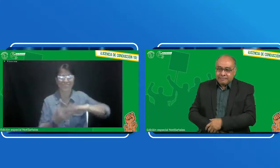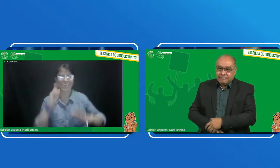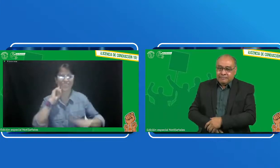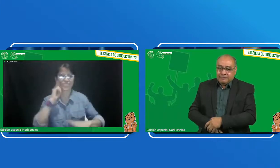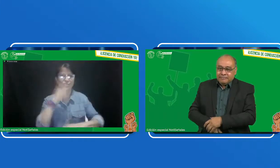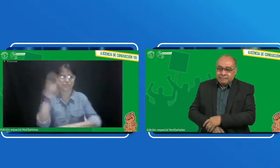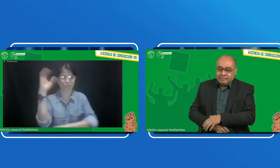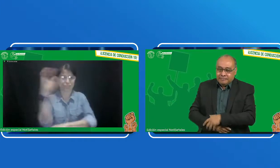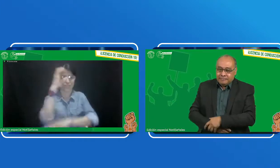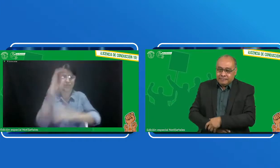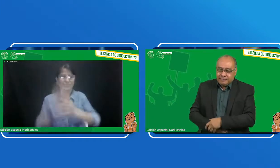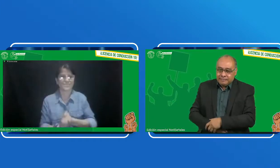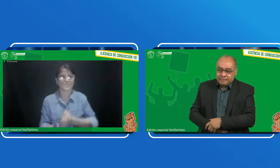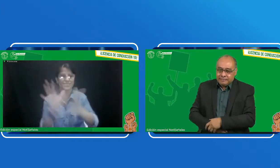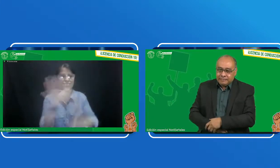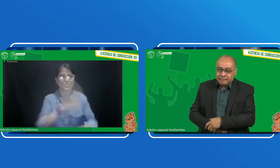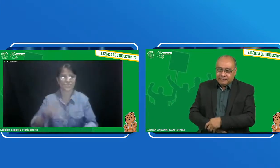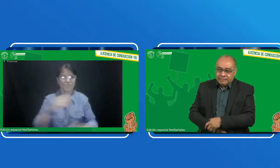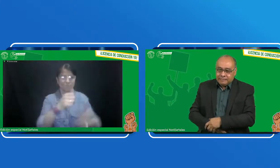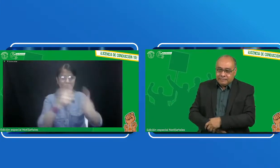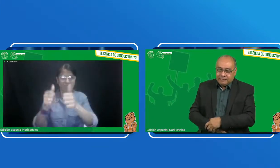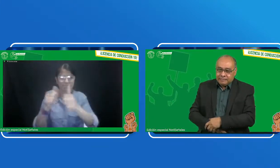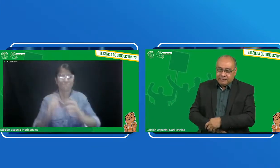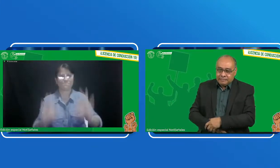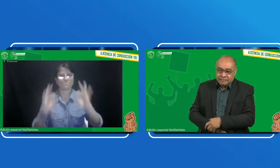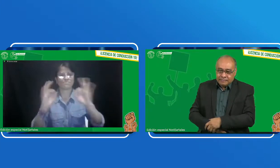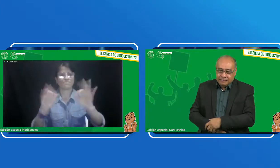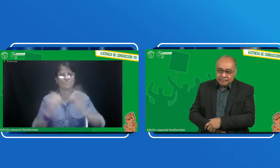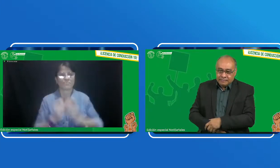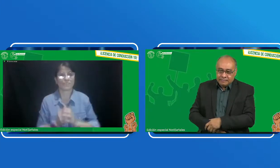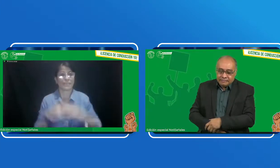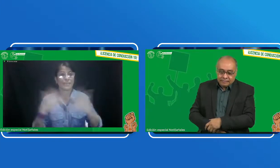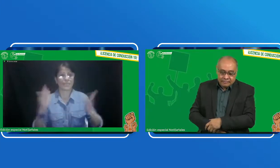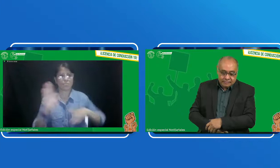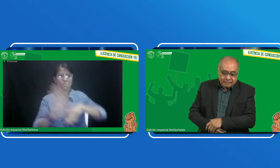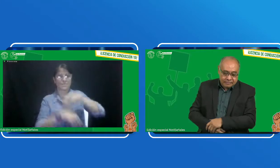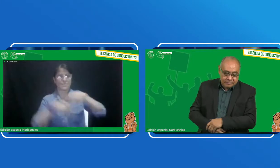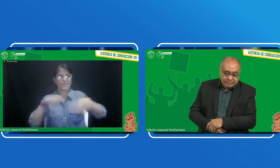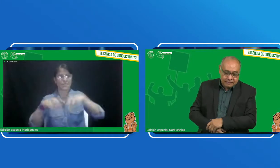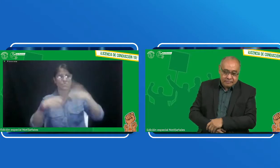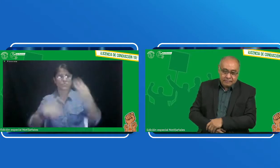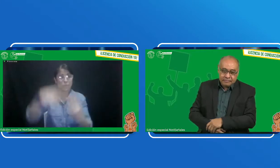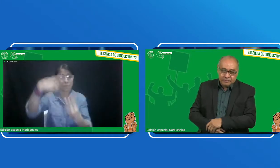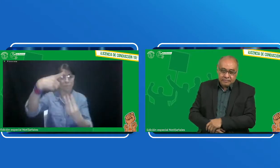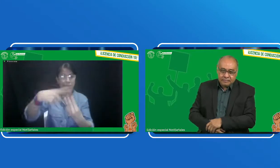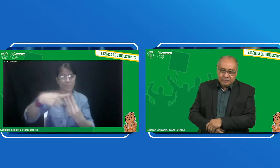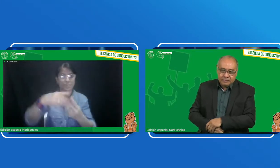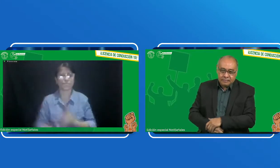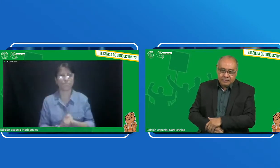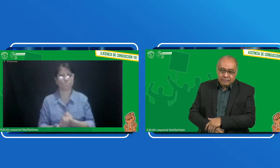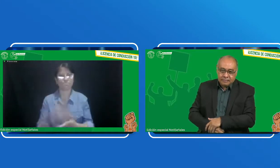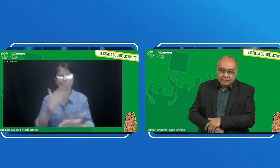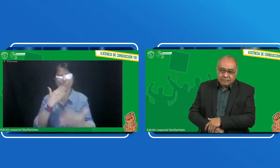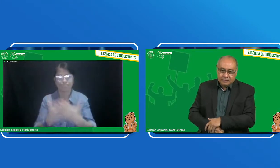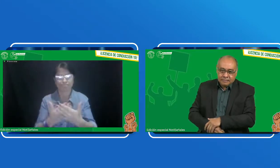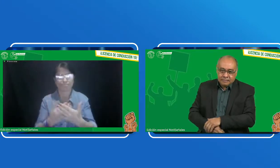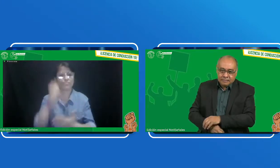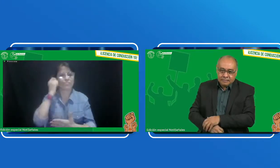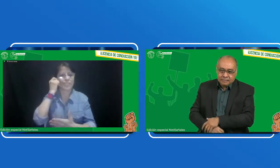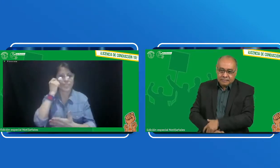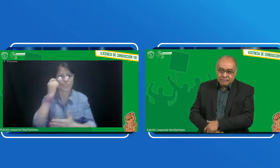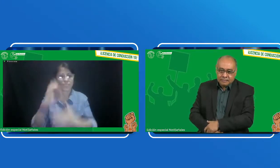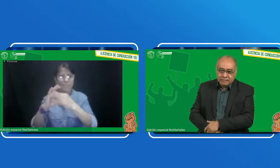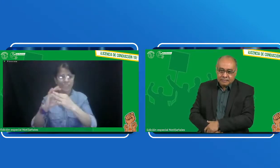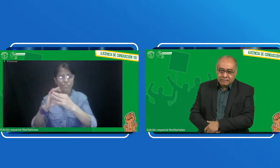Hola, hola a toda la comunidad sorda colombiana, un gran saludo para cada uno, se encuentren muy bien. Bueno, pues frente a